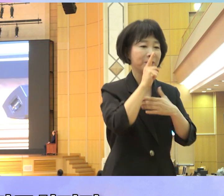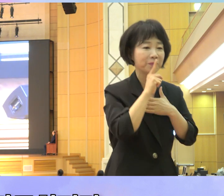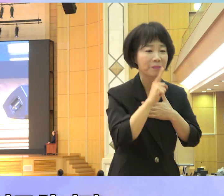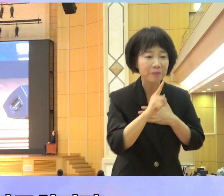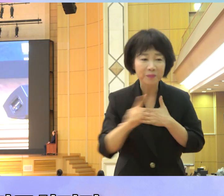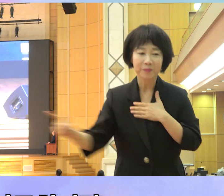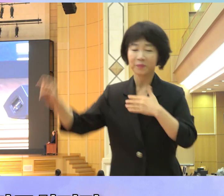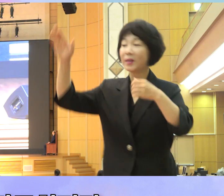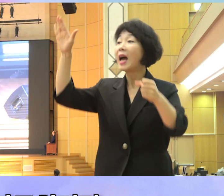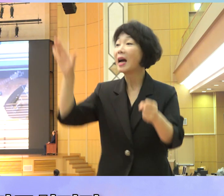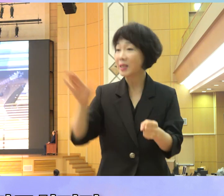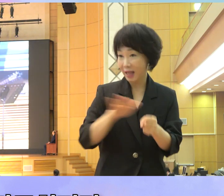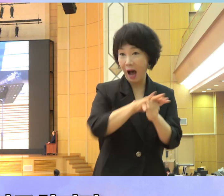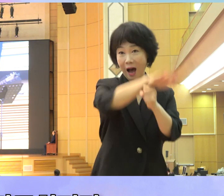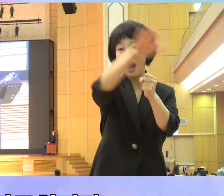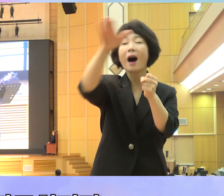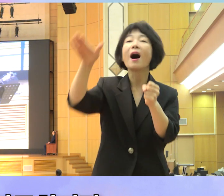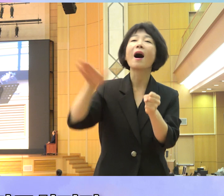사랑하노라. 사랑해요.